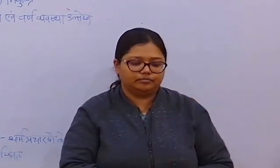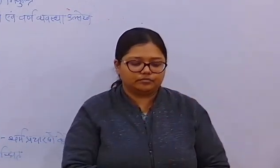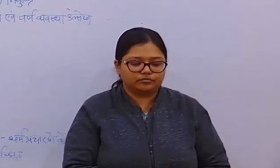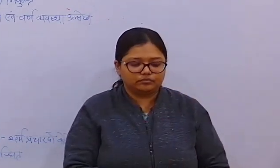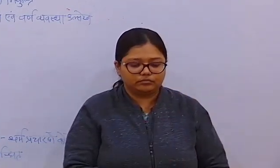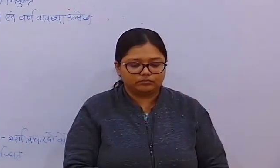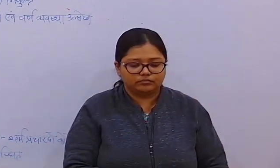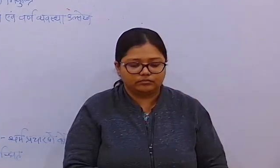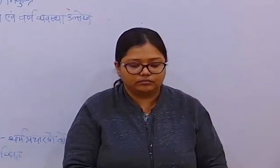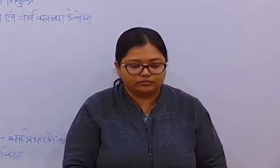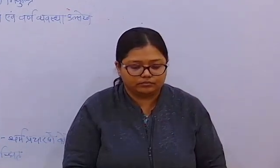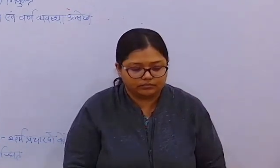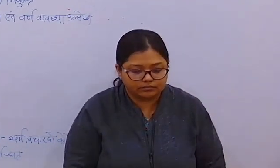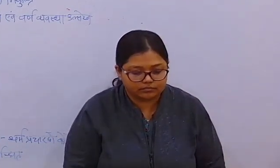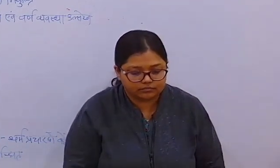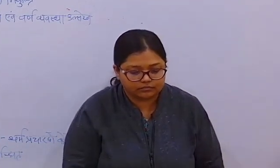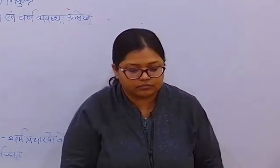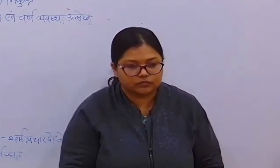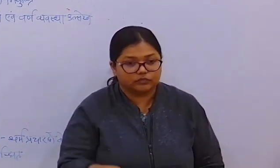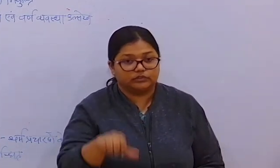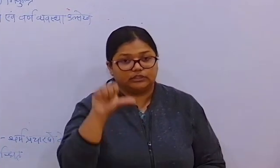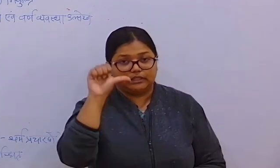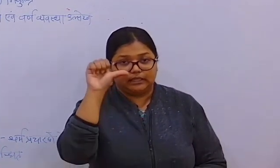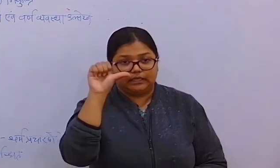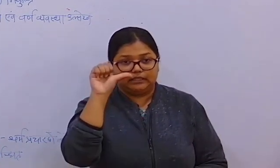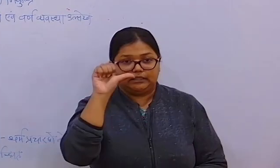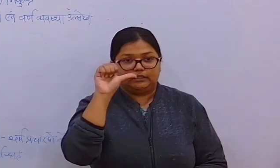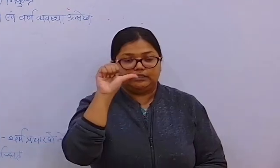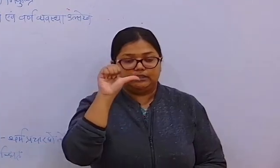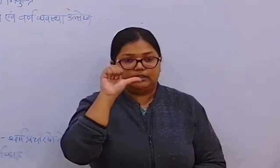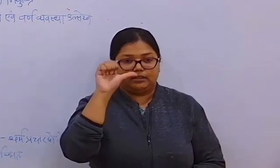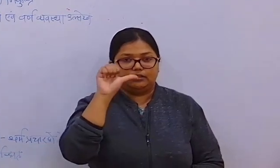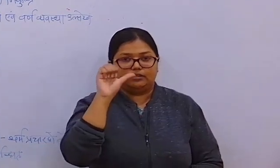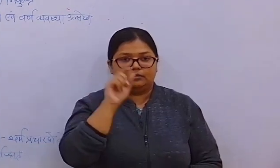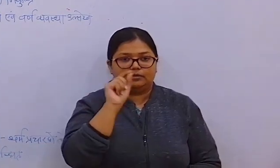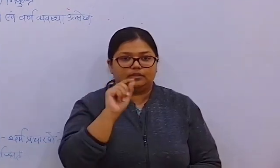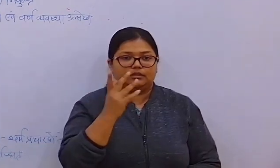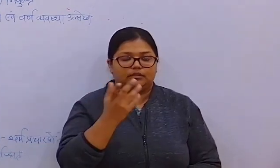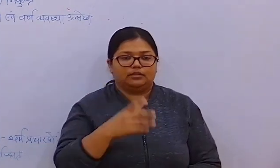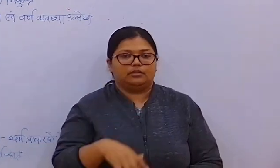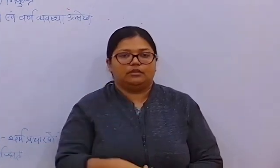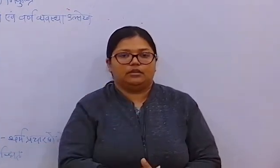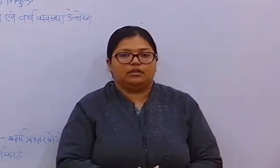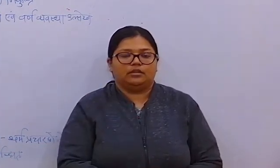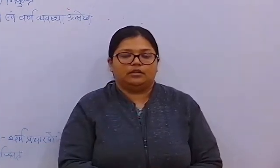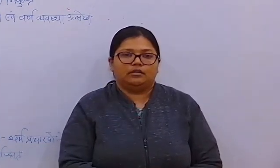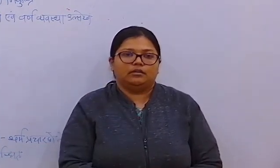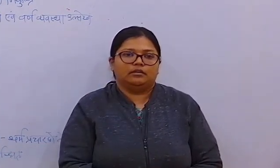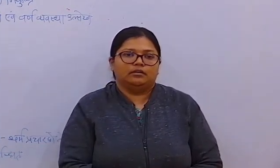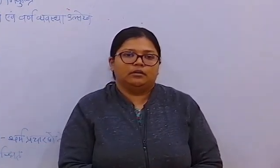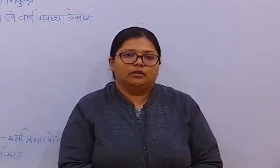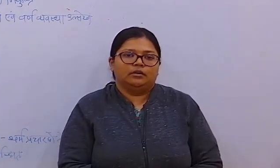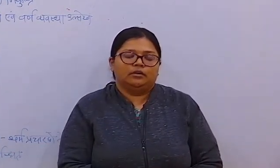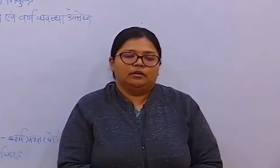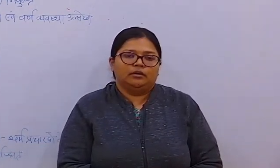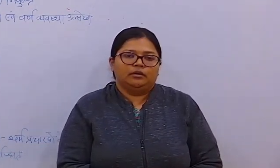है। उसके बाद हम आते हैं नौवां शिलालेख में, नौवें शिलालेख में अशोक ये कहते हैं कि किसी को कैसे भेंट और मुलाकात करना